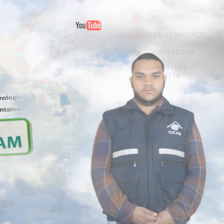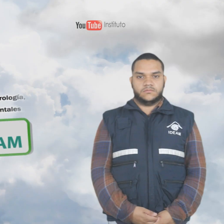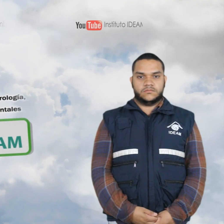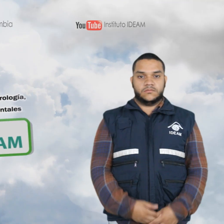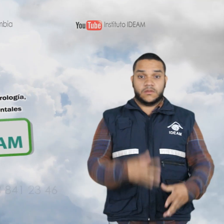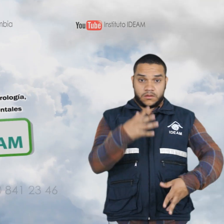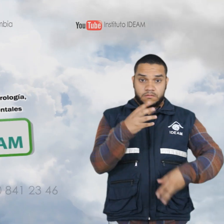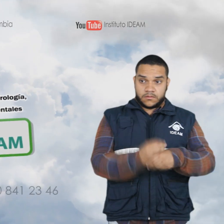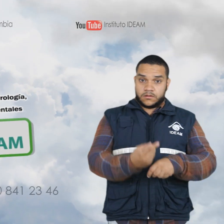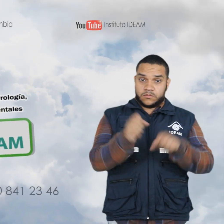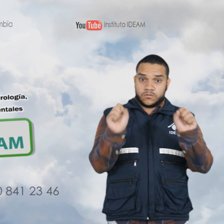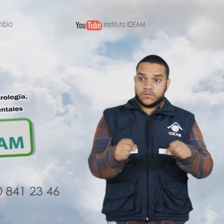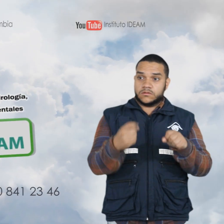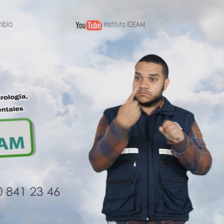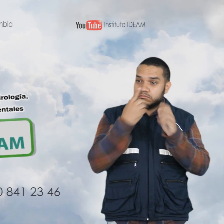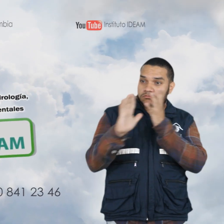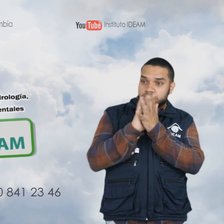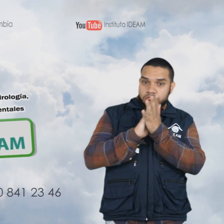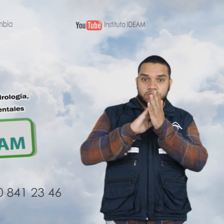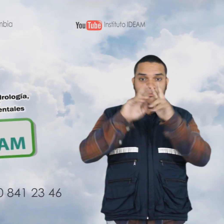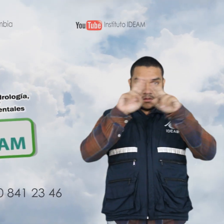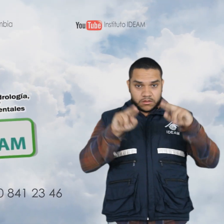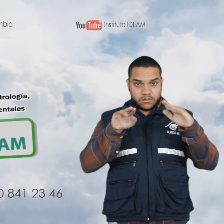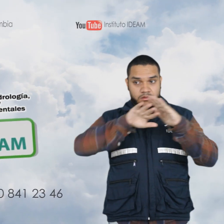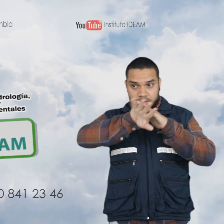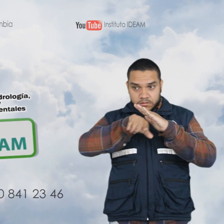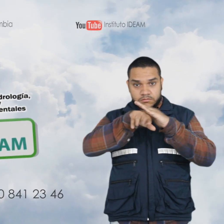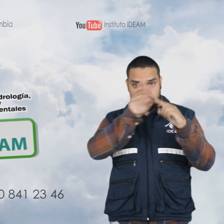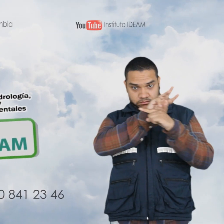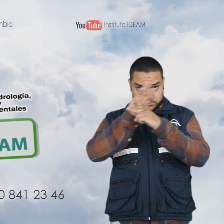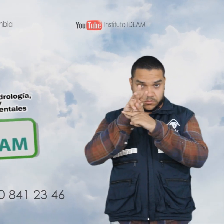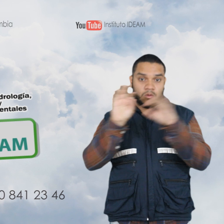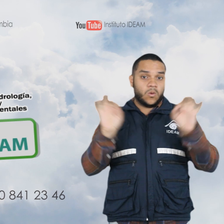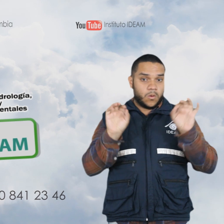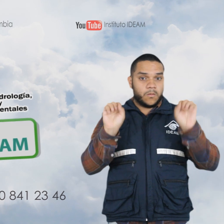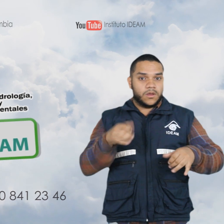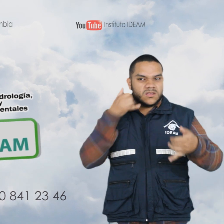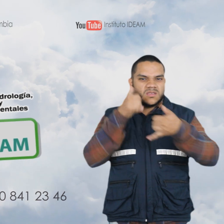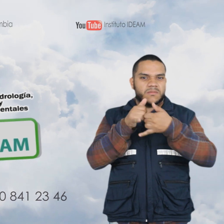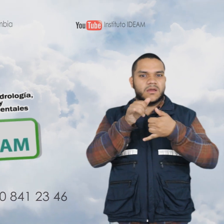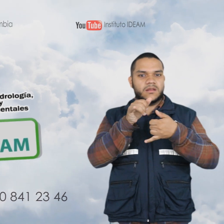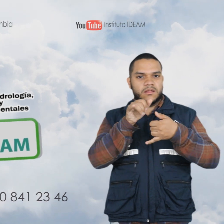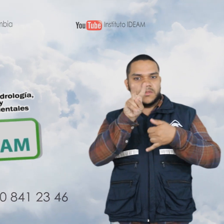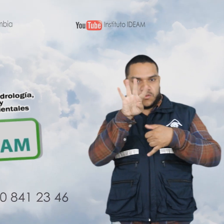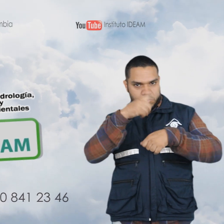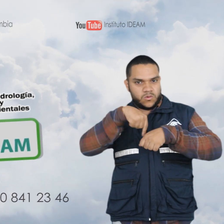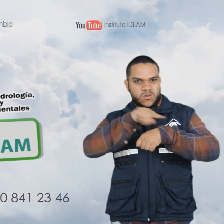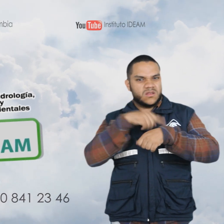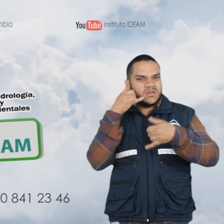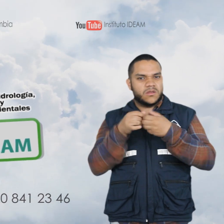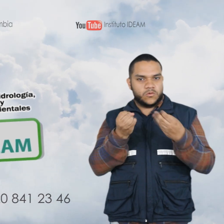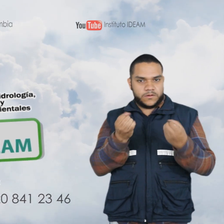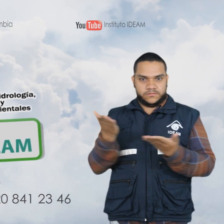Para mayor información no olviden consultar nuestra página web o si no, llamarnos a los teléfonos que aparecen en la pantalla las 24